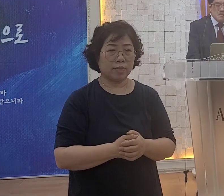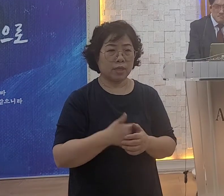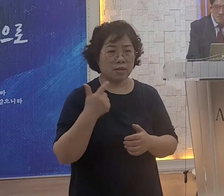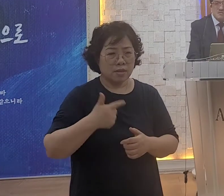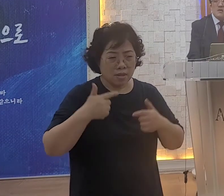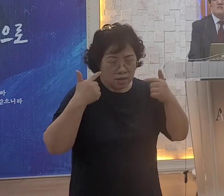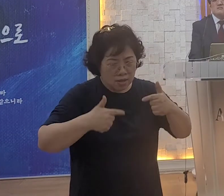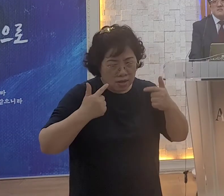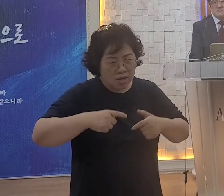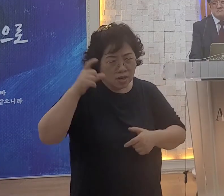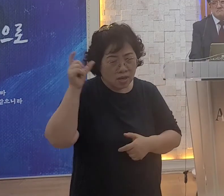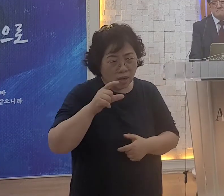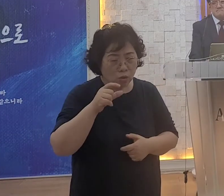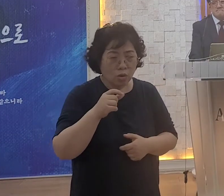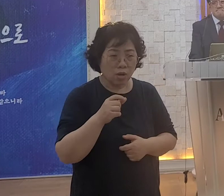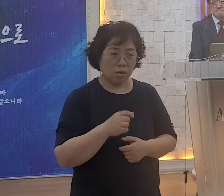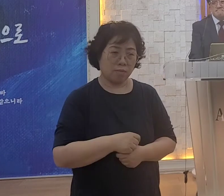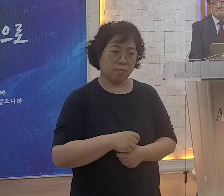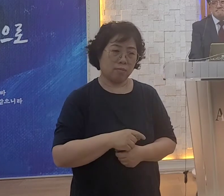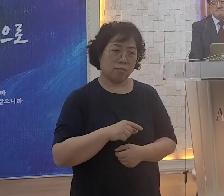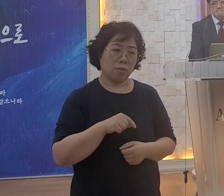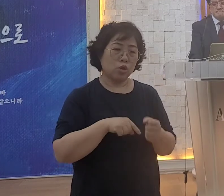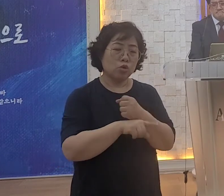예수 믿는 게 뭔지를 알아야 합니다.